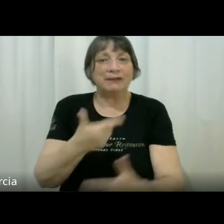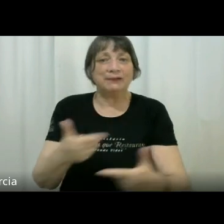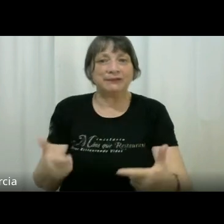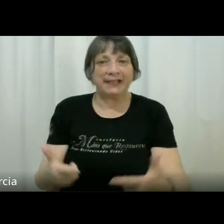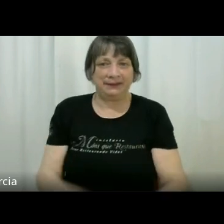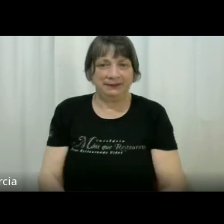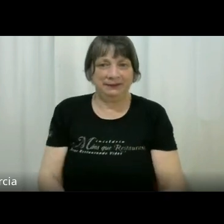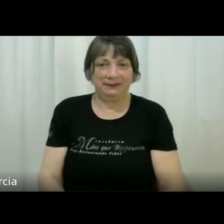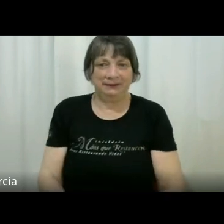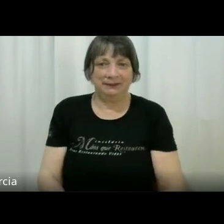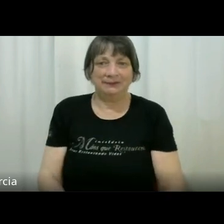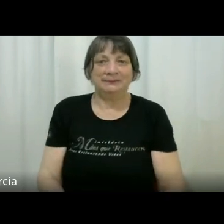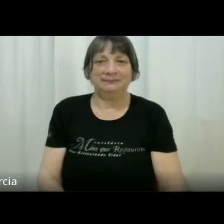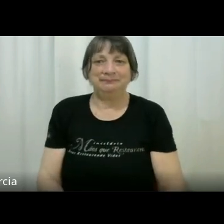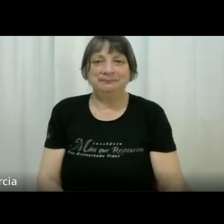água não tem.